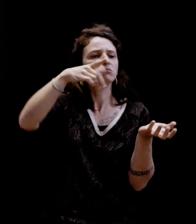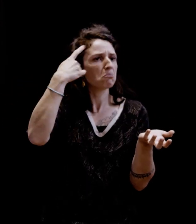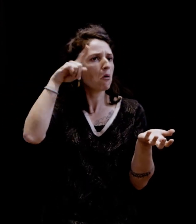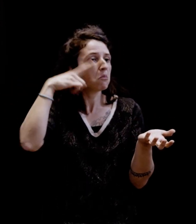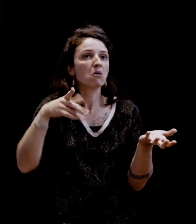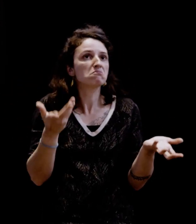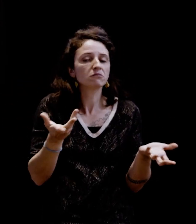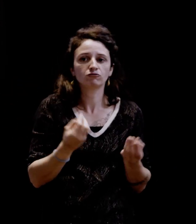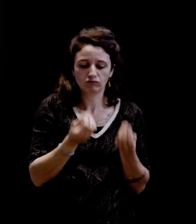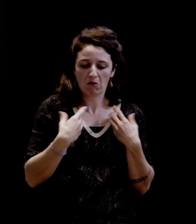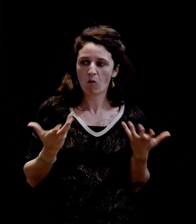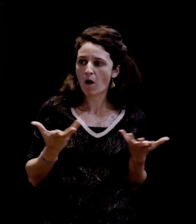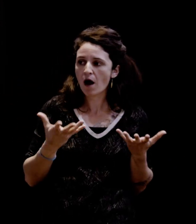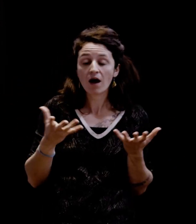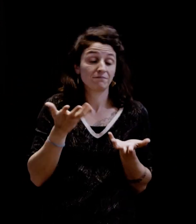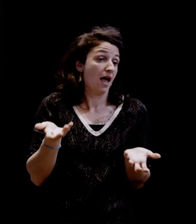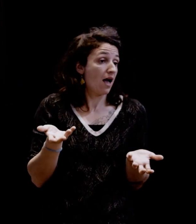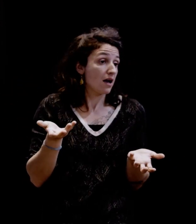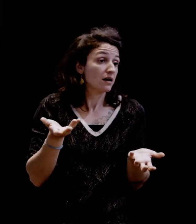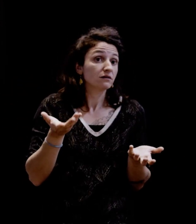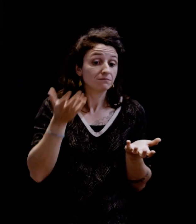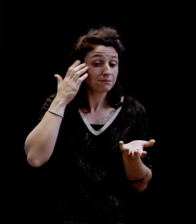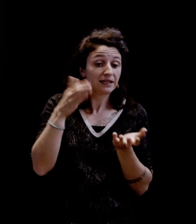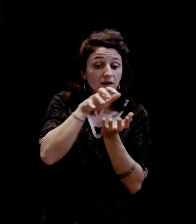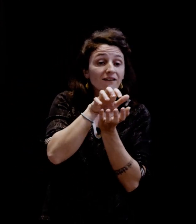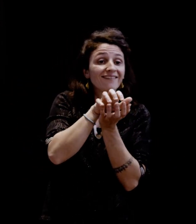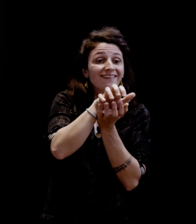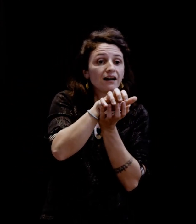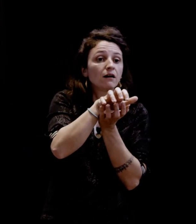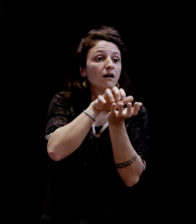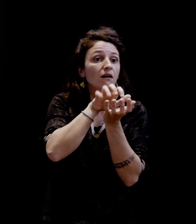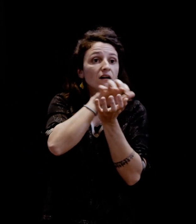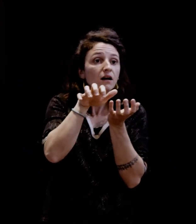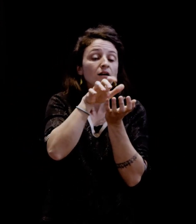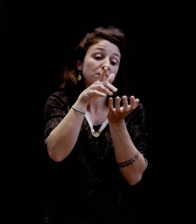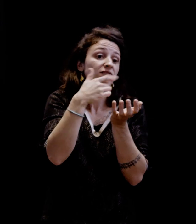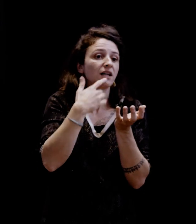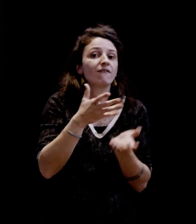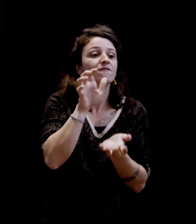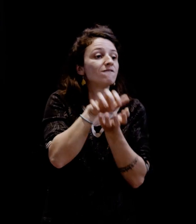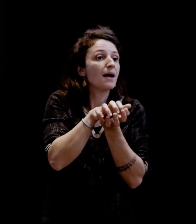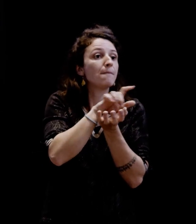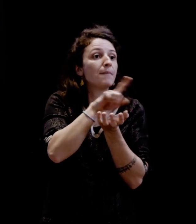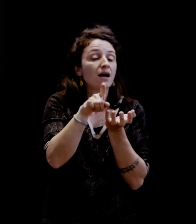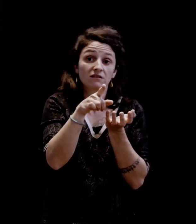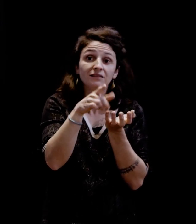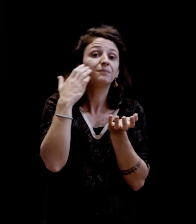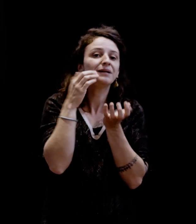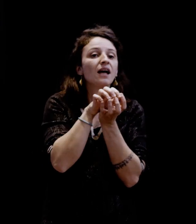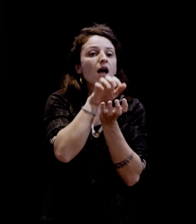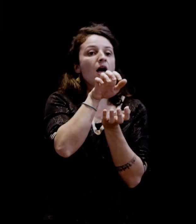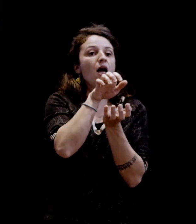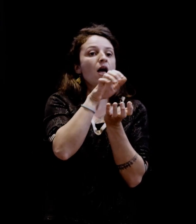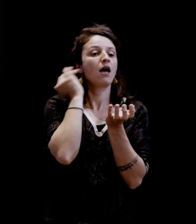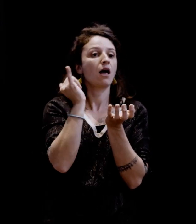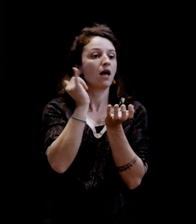des dents qui s'engrainent bien en haut et en bas? C'est que sinon, on ne ferme pas la bouche. Et si on ne ferme pas la bouche, on respire uniquement par la bouche,